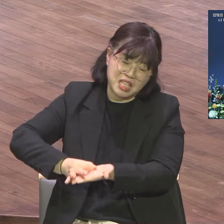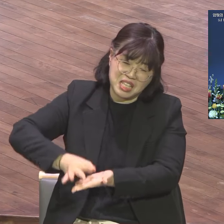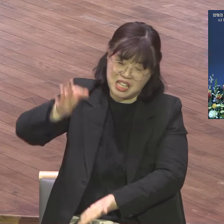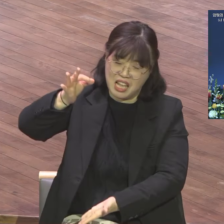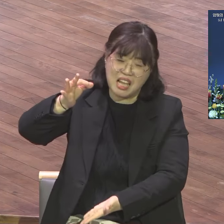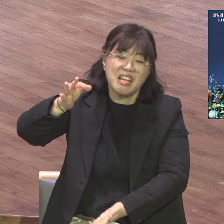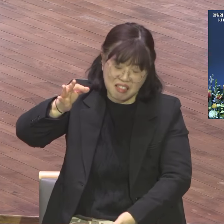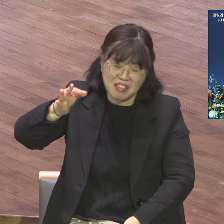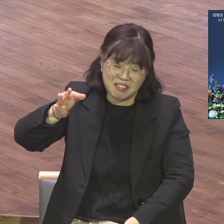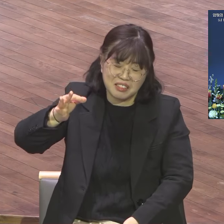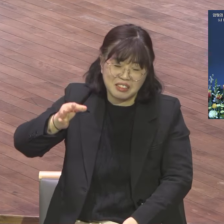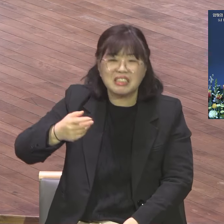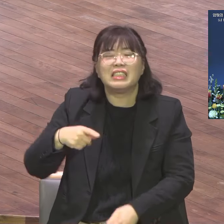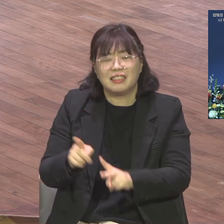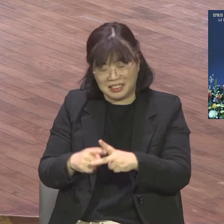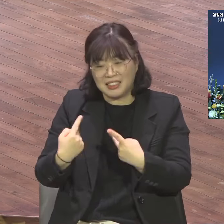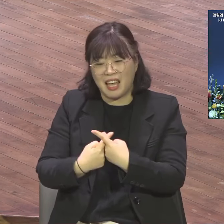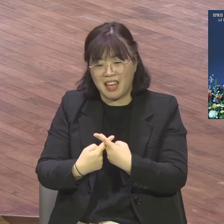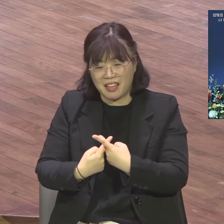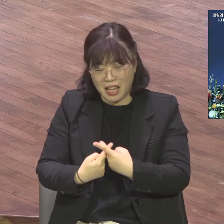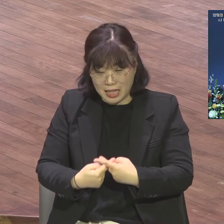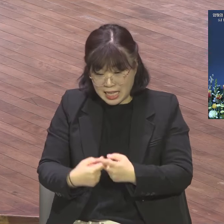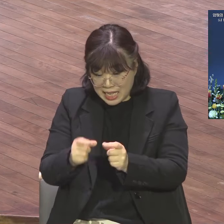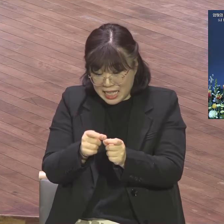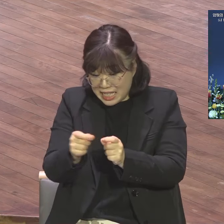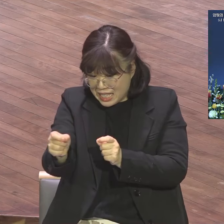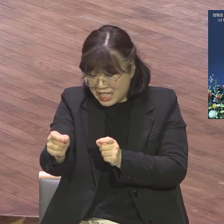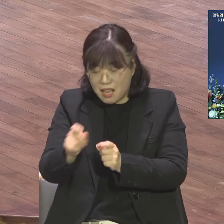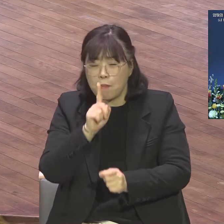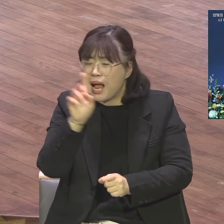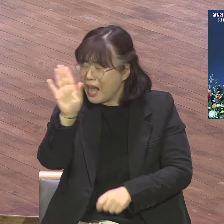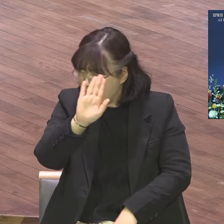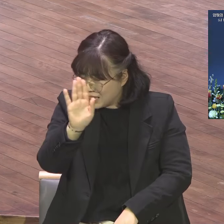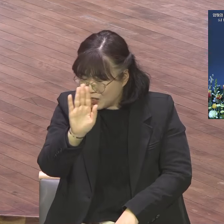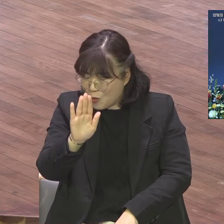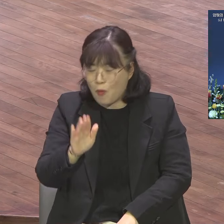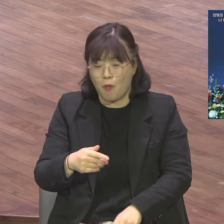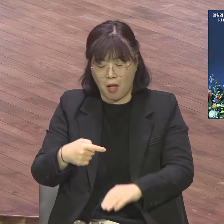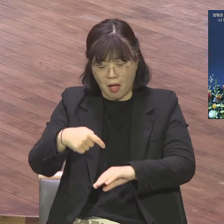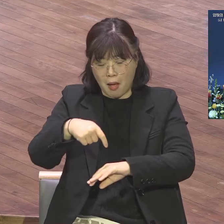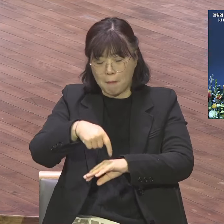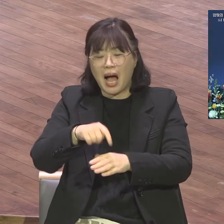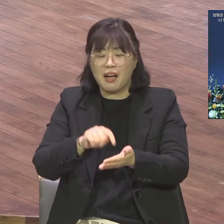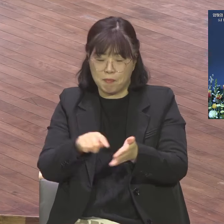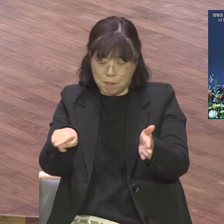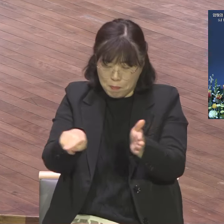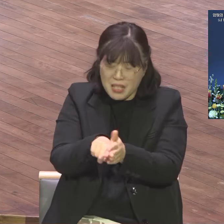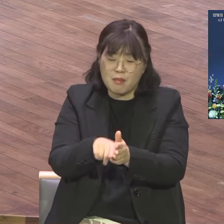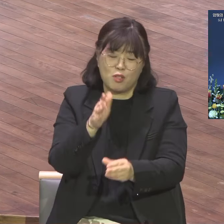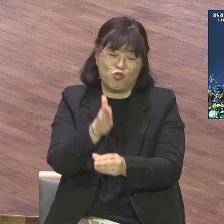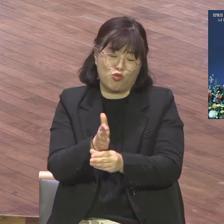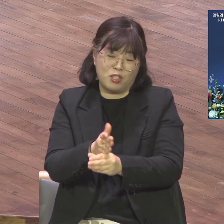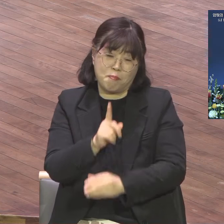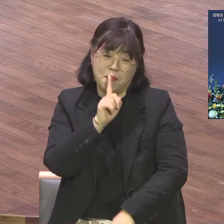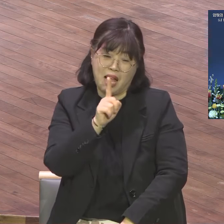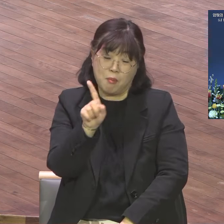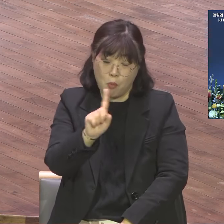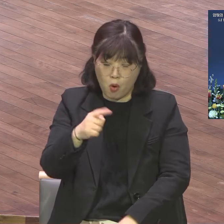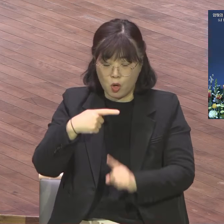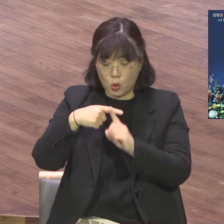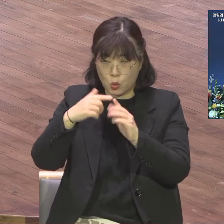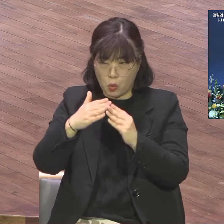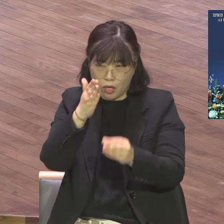이 택함 받은 자 축복이에요. 여러분 중심이 예배 중심이다. 예배 중심. 예배